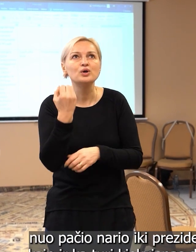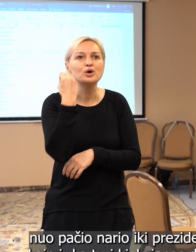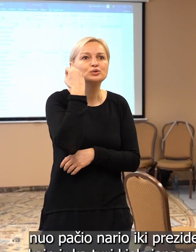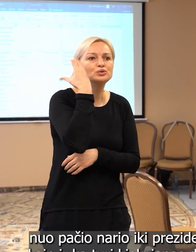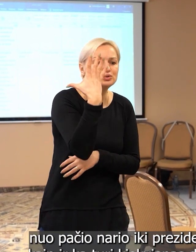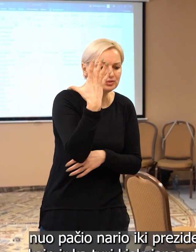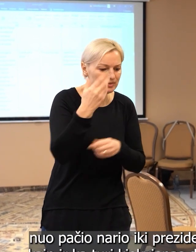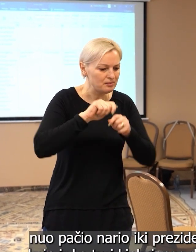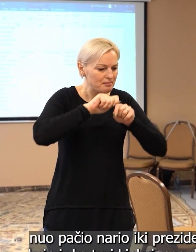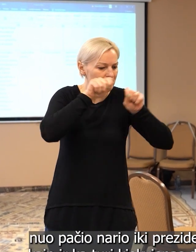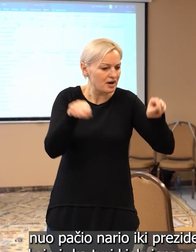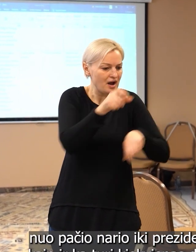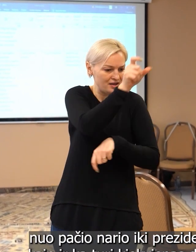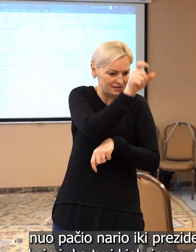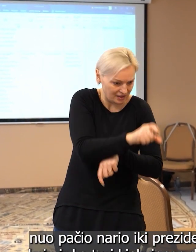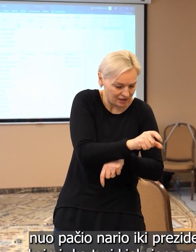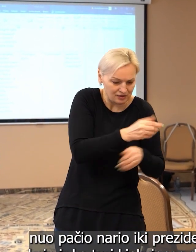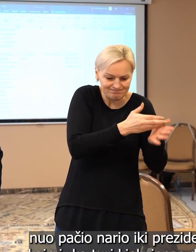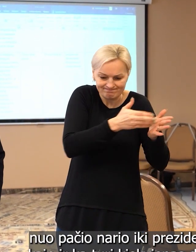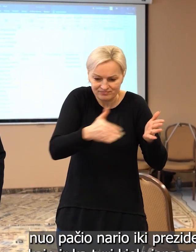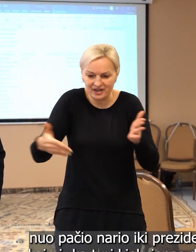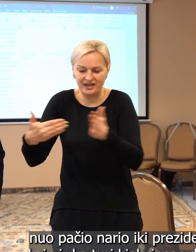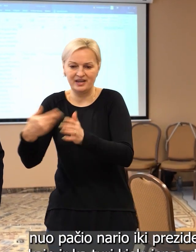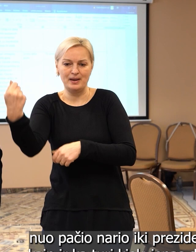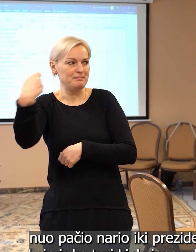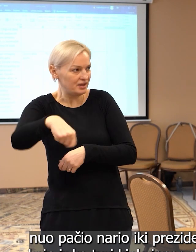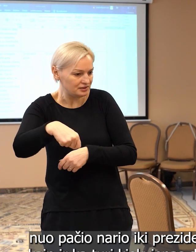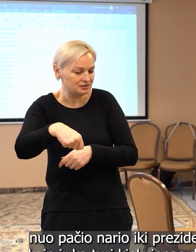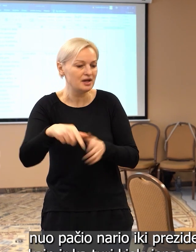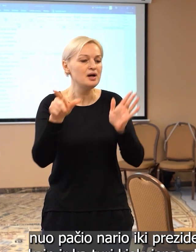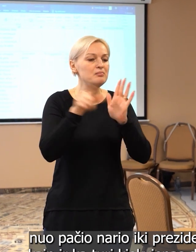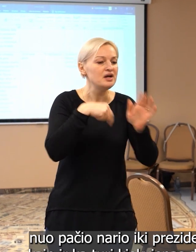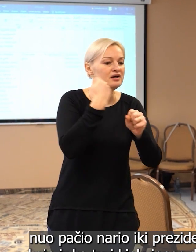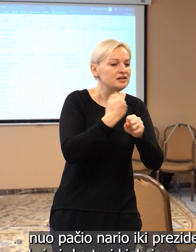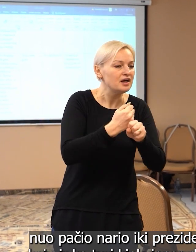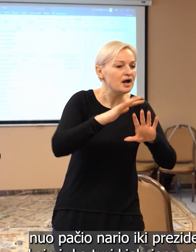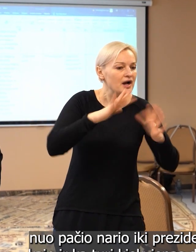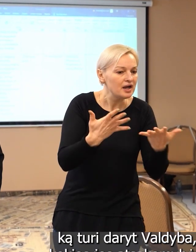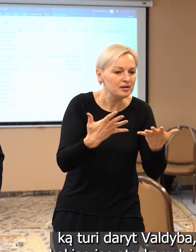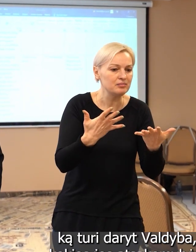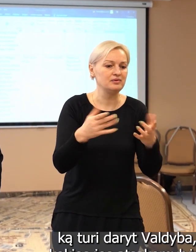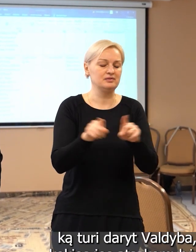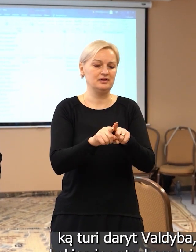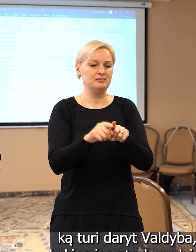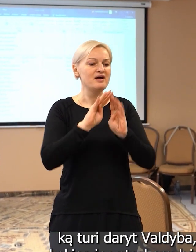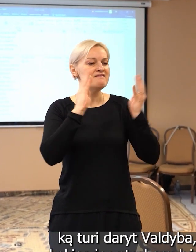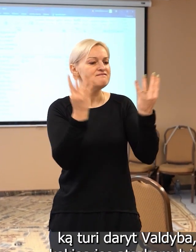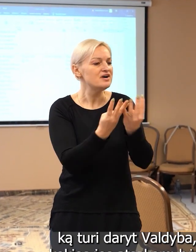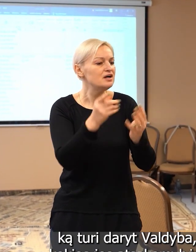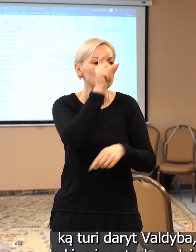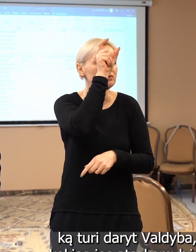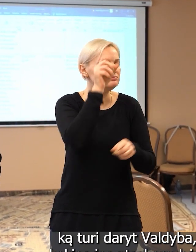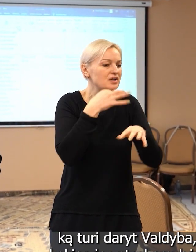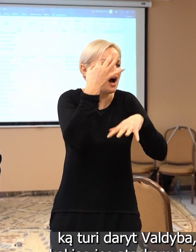pačio nario iki prezidento. Kaip turi daryti? Ką turi daryti? Kiekvienas tiek valdyba, ką turi daryti,